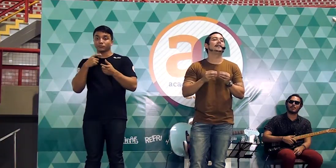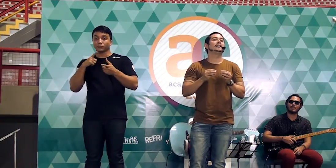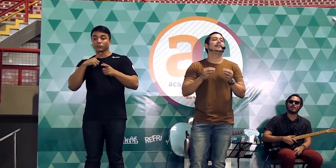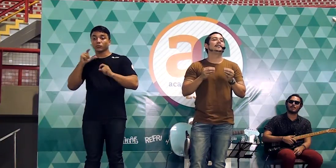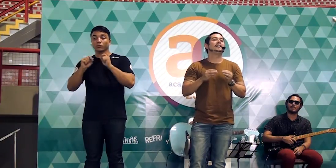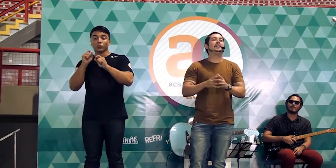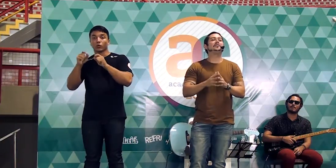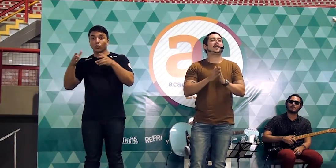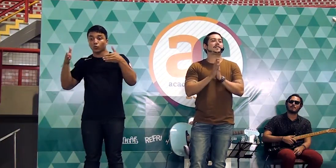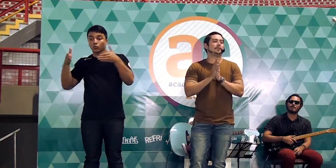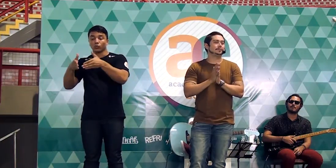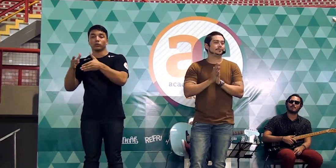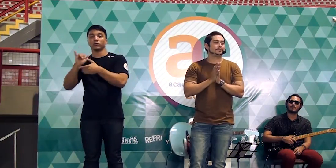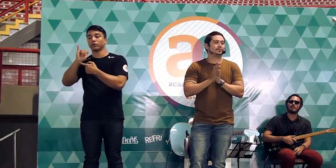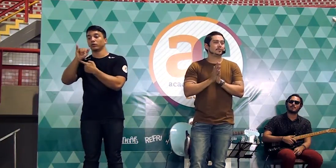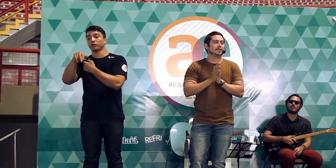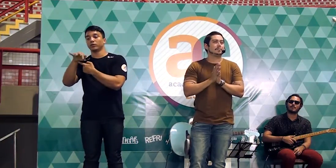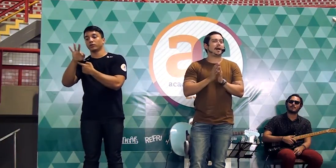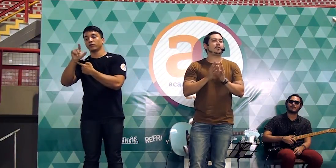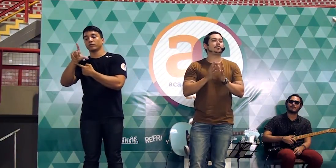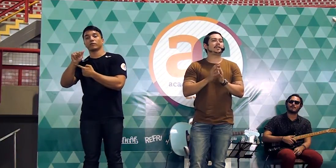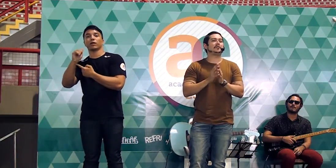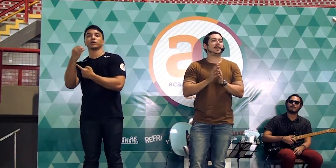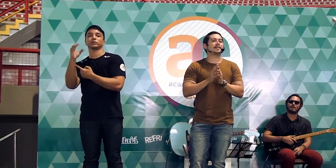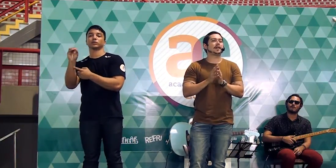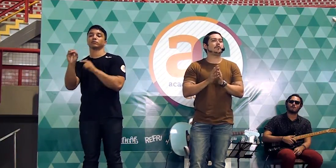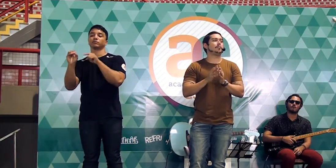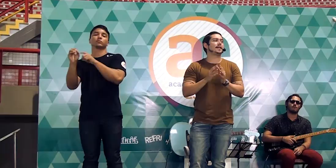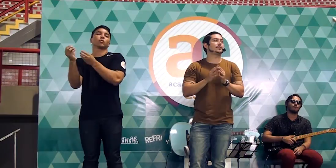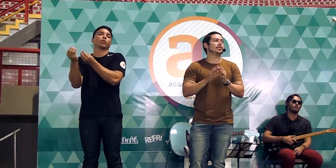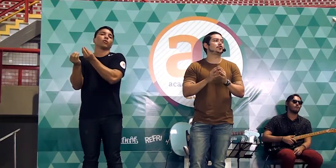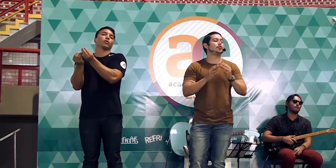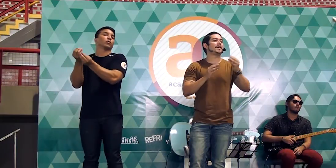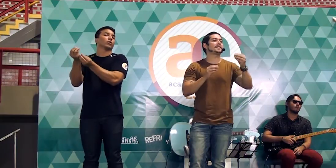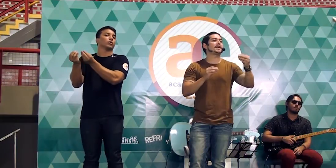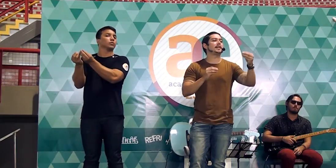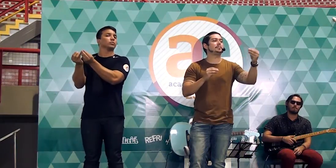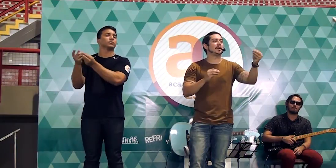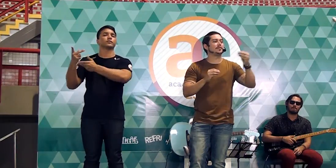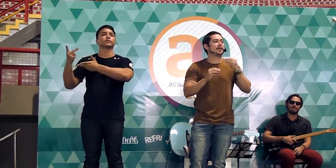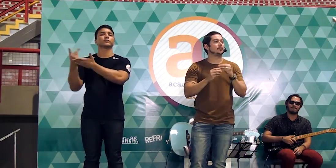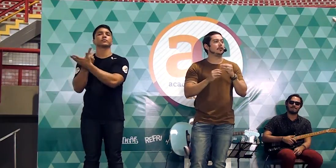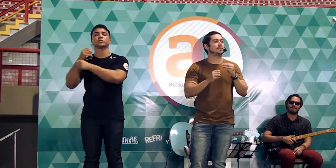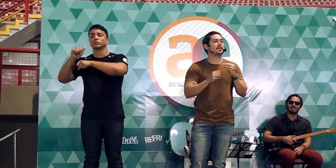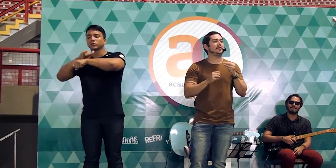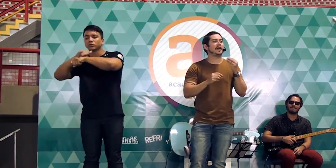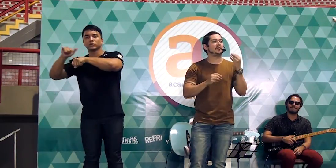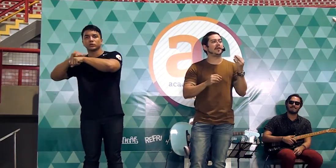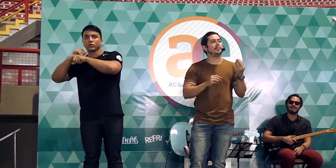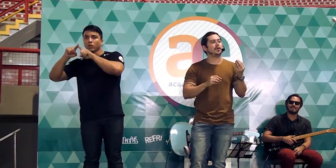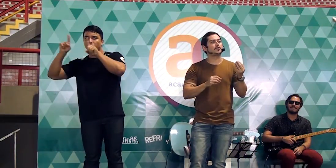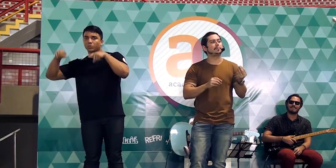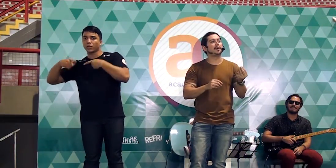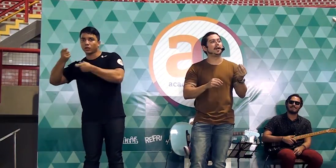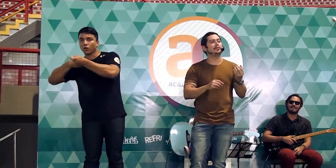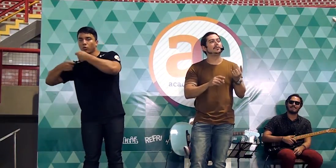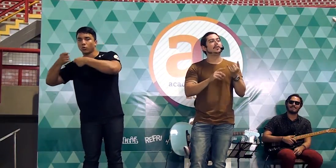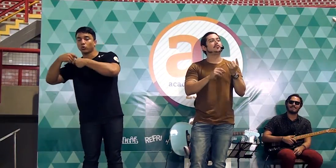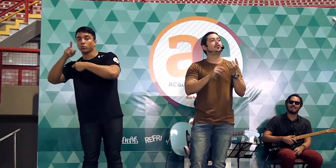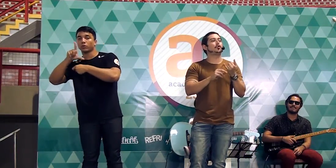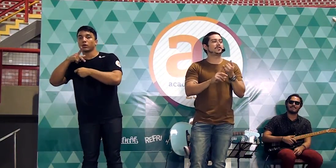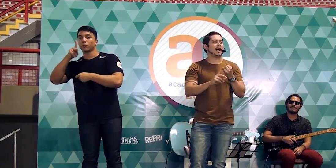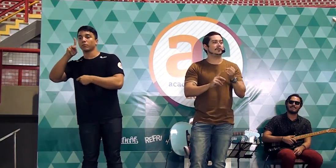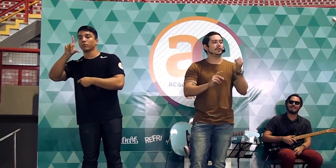conter a inflação. Para conter a inflação, o Brasil lançou uma série de planos econômicos que ficaram famosos. O